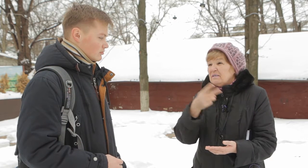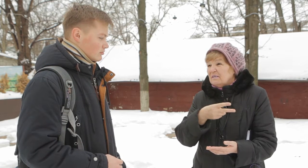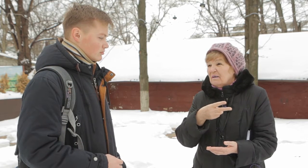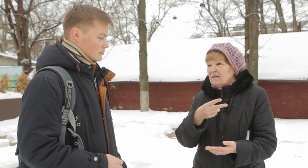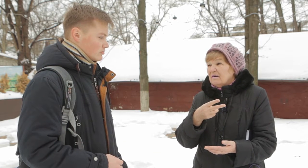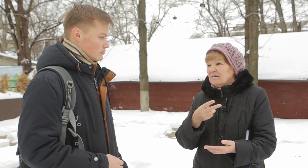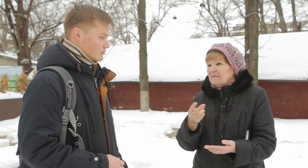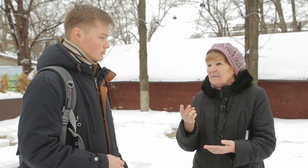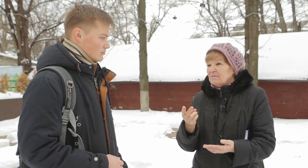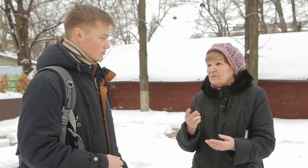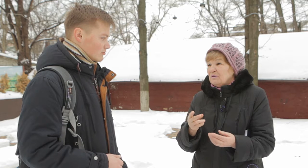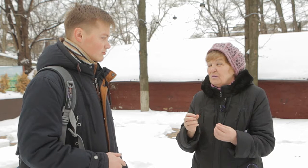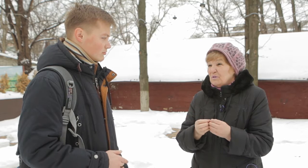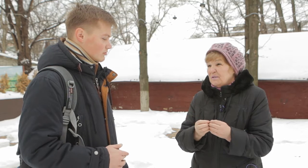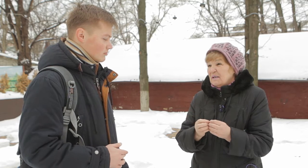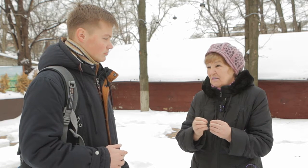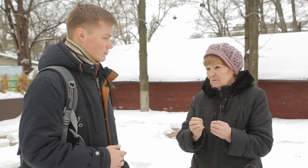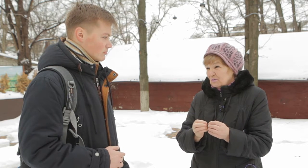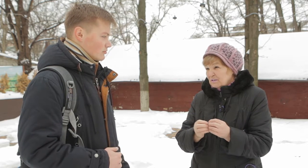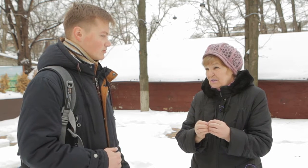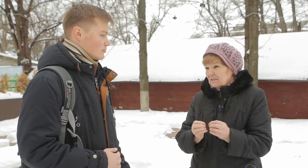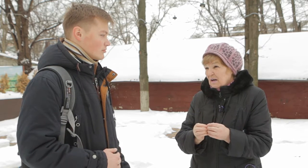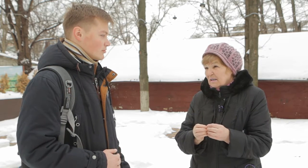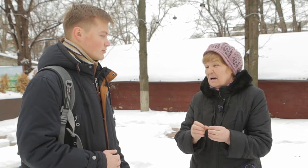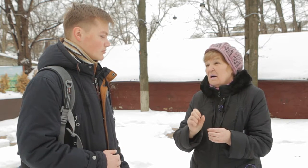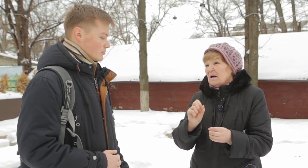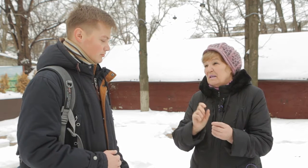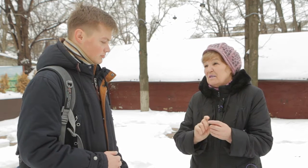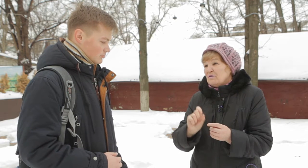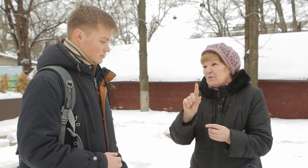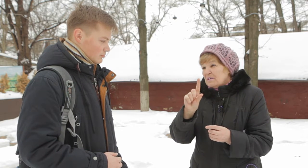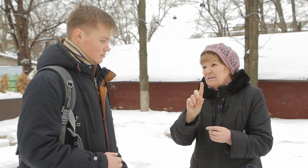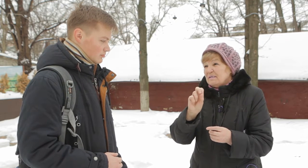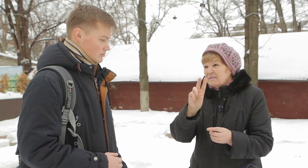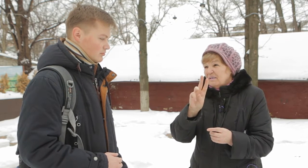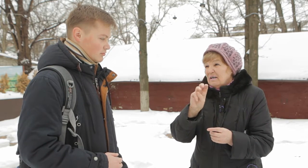22. До 10, до 10 так, да? А дальше уже 11, 12,